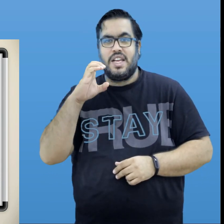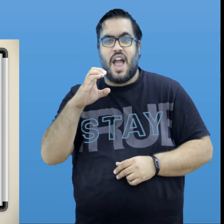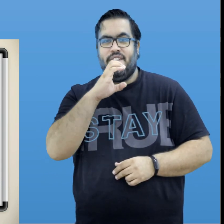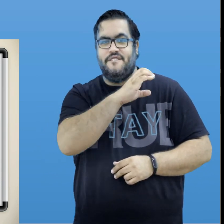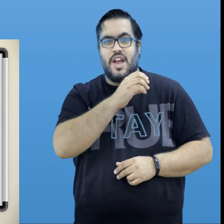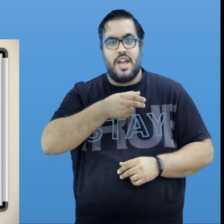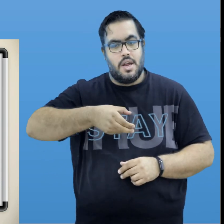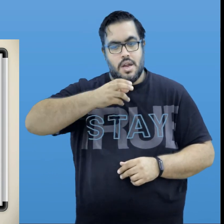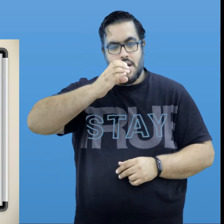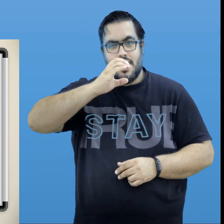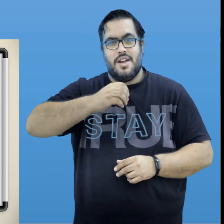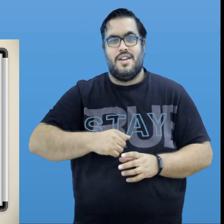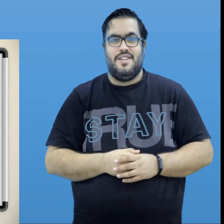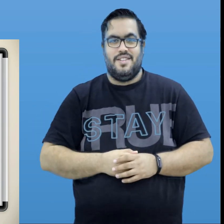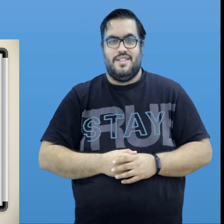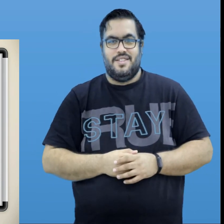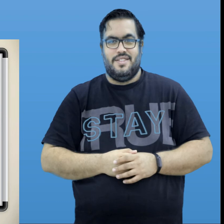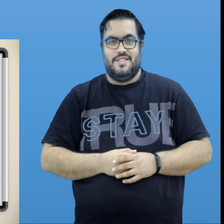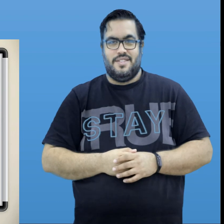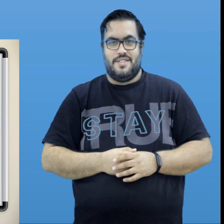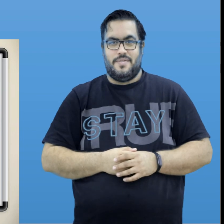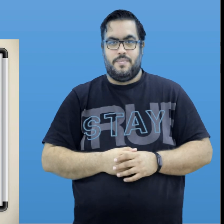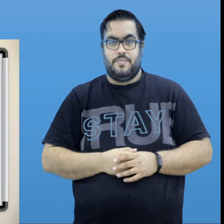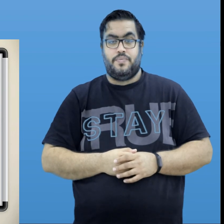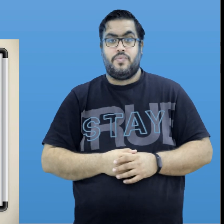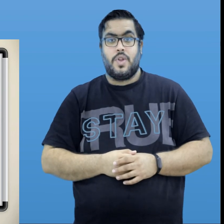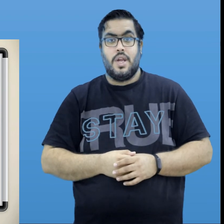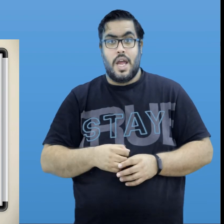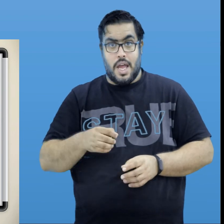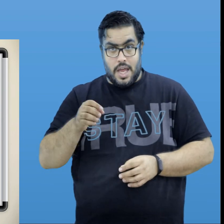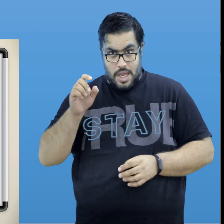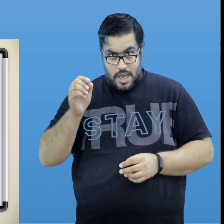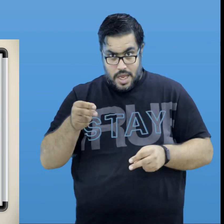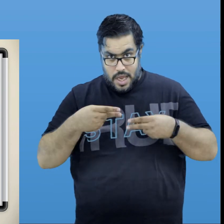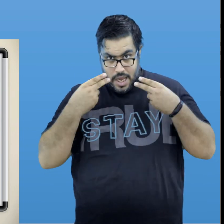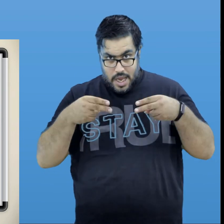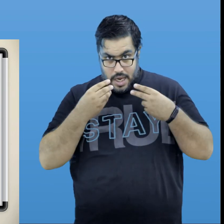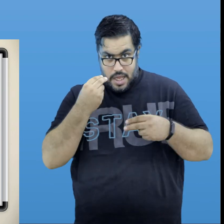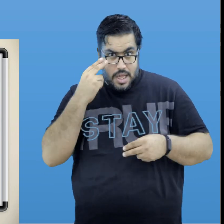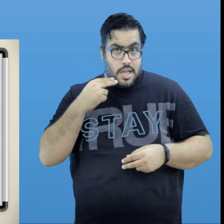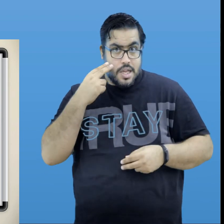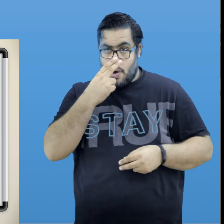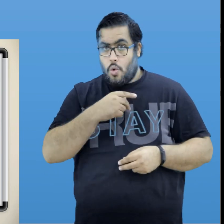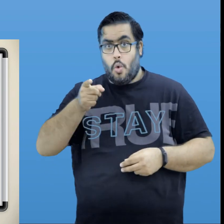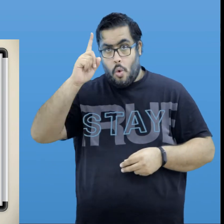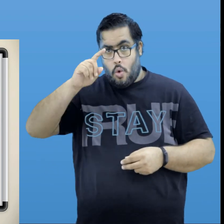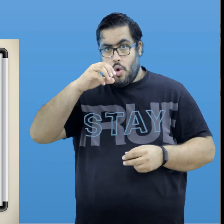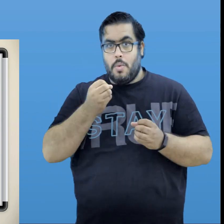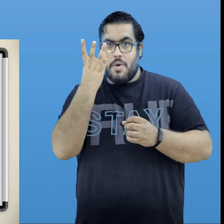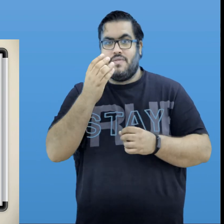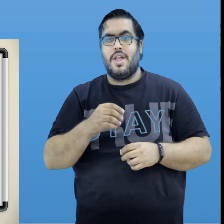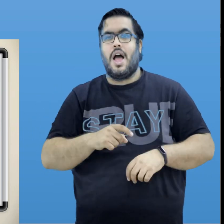على تنقية الجسم من الأجسام الضارة. We have the word مضادات أكسدة,